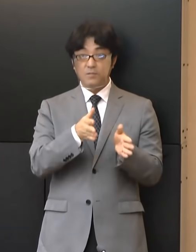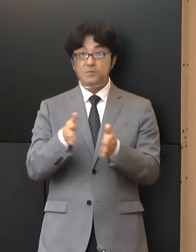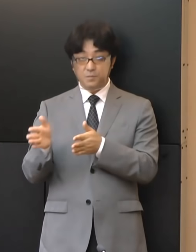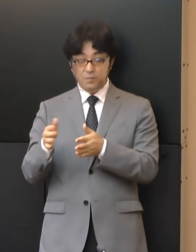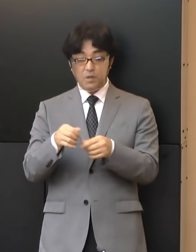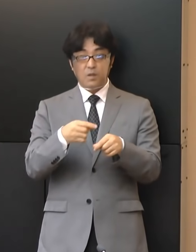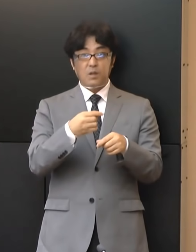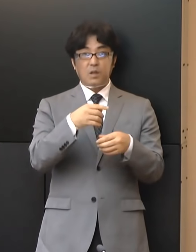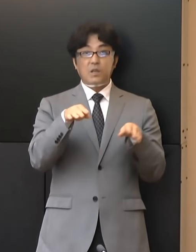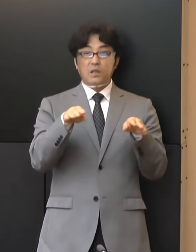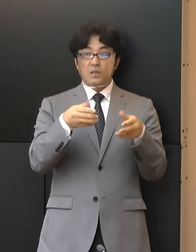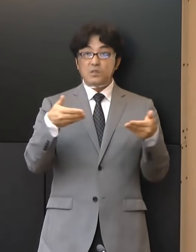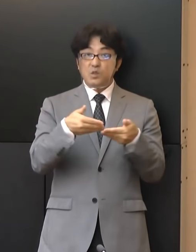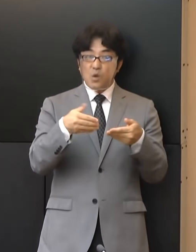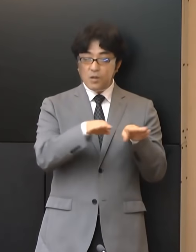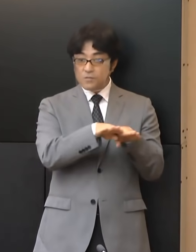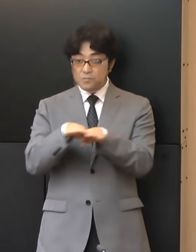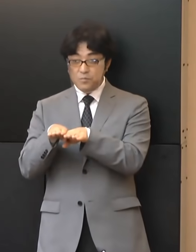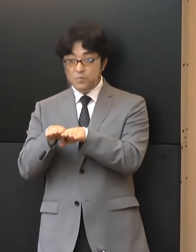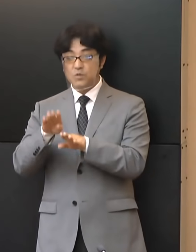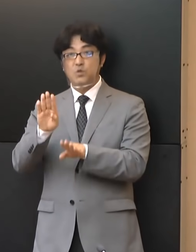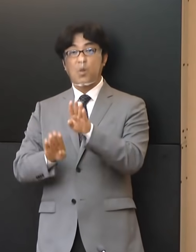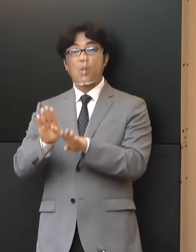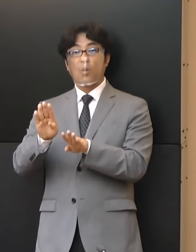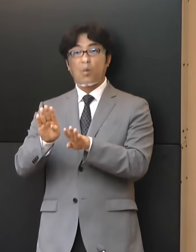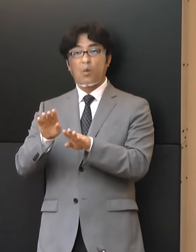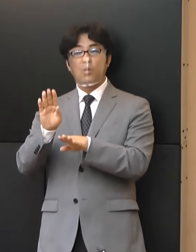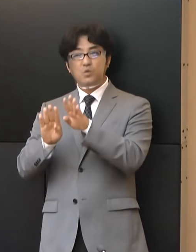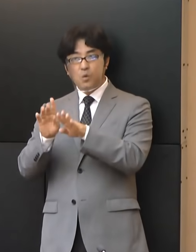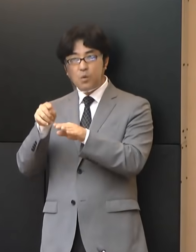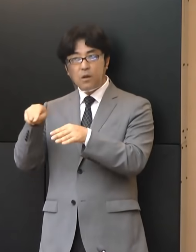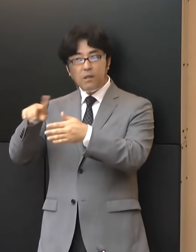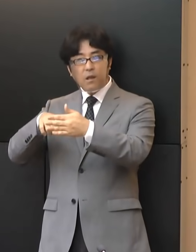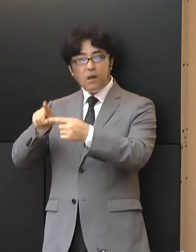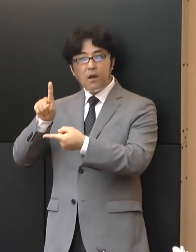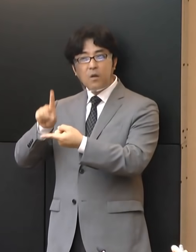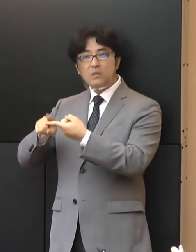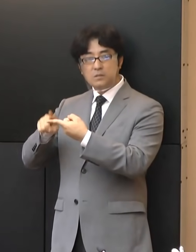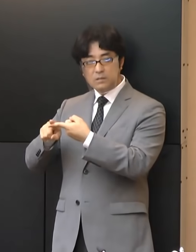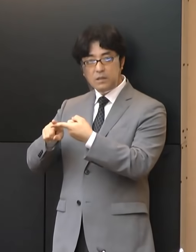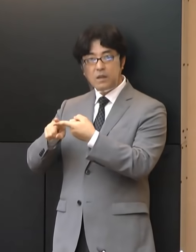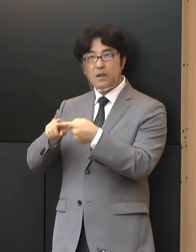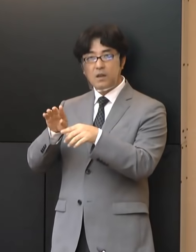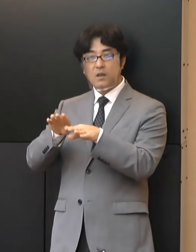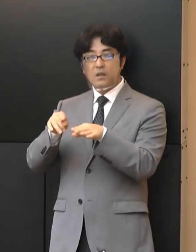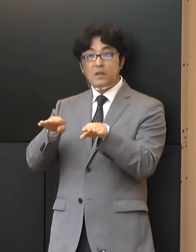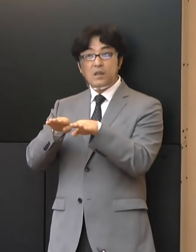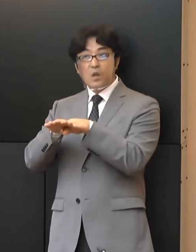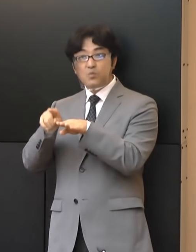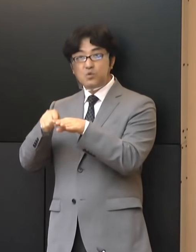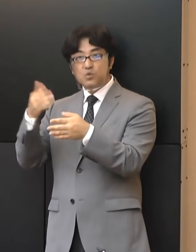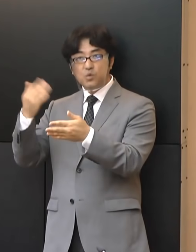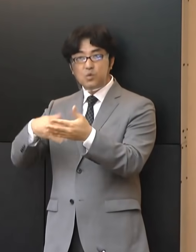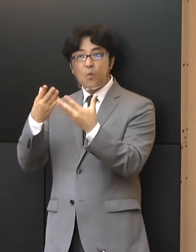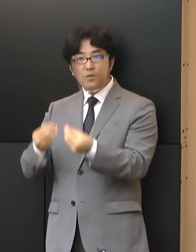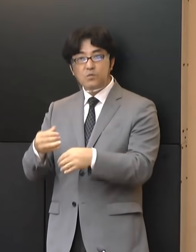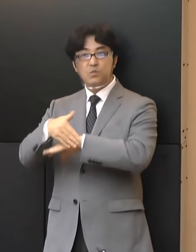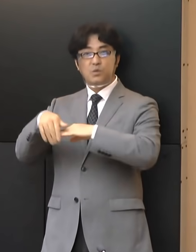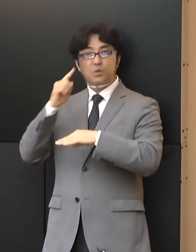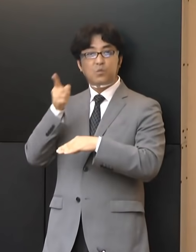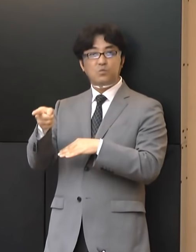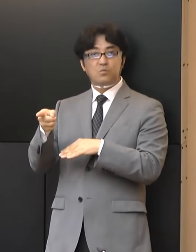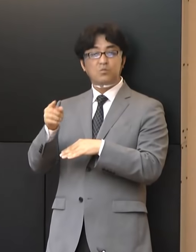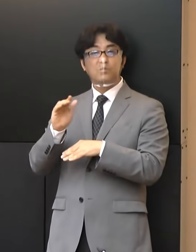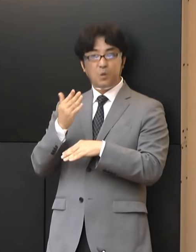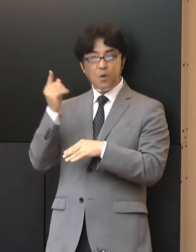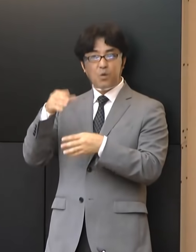が、その状況によっては、前倒しでですね、早めに解除するということもあるとおっしゃっていたんですが、14日に国